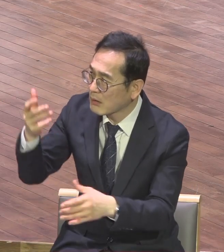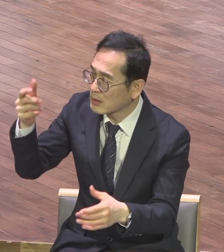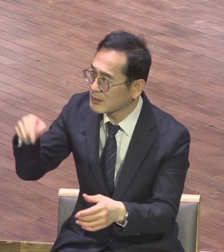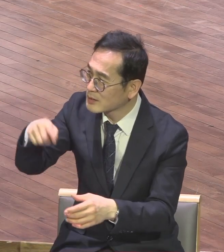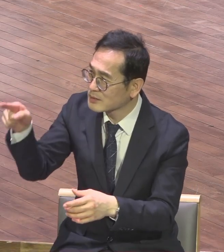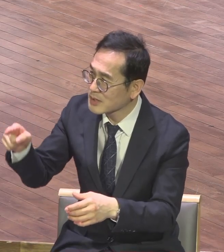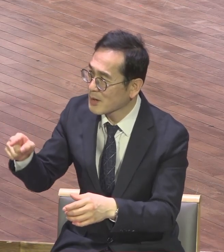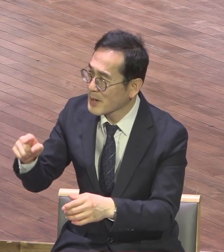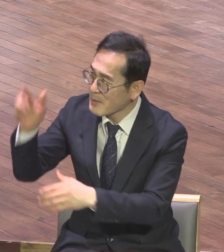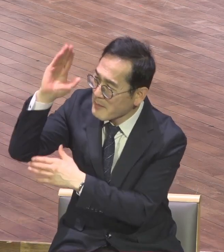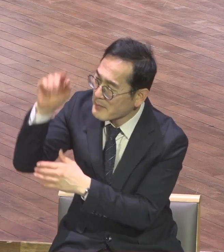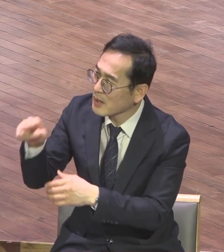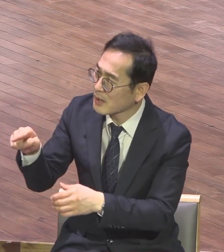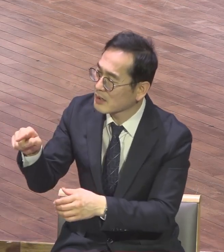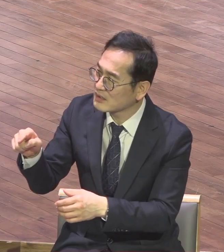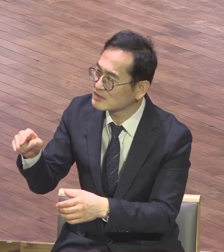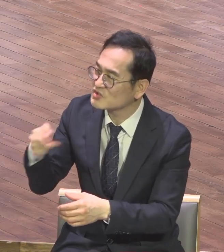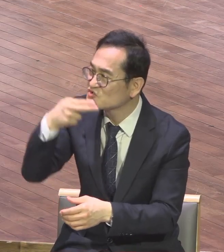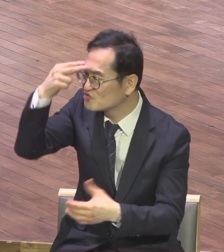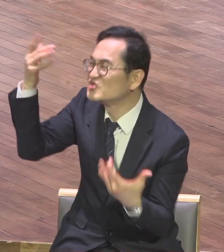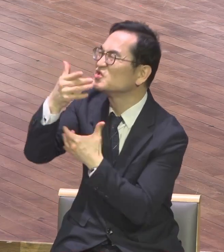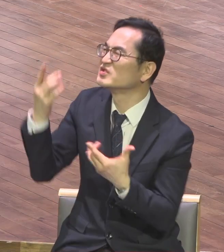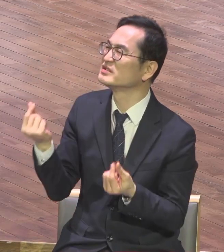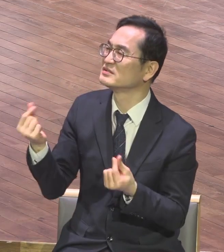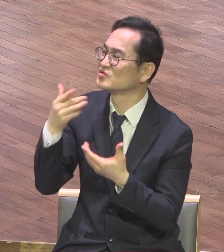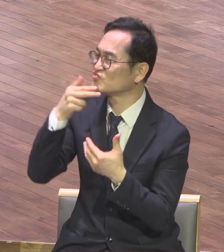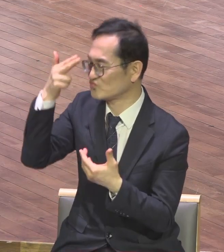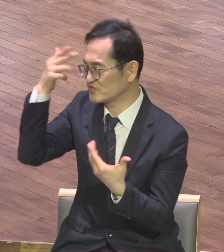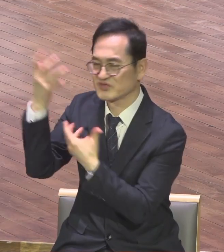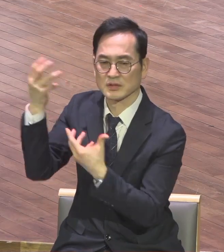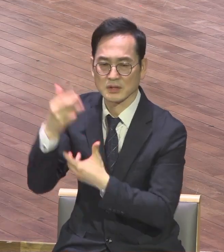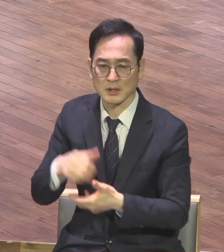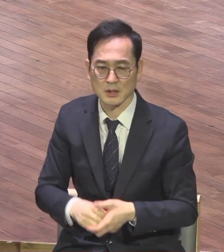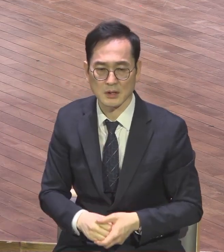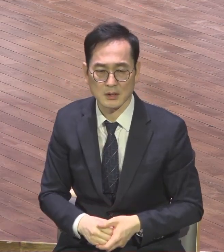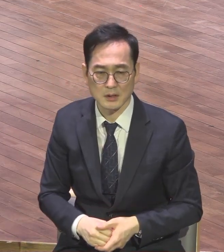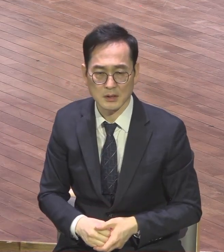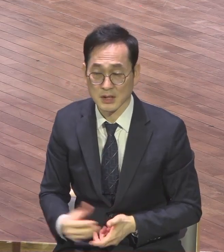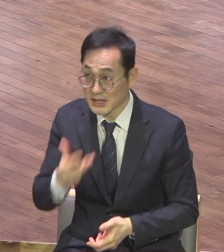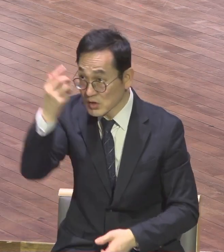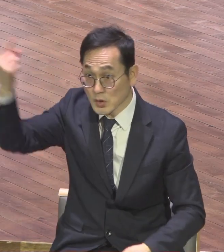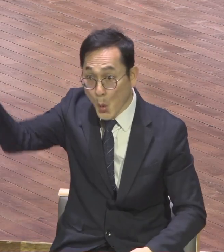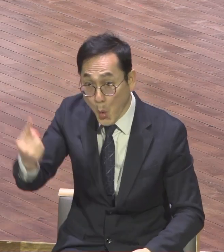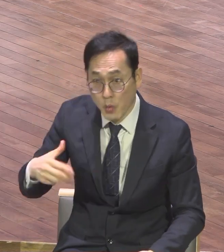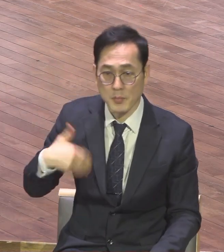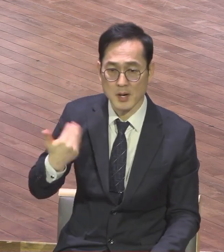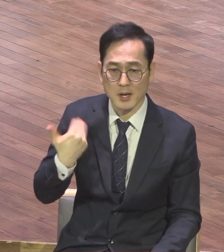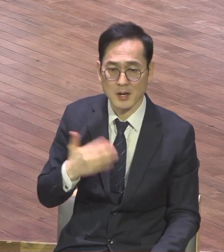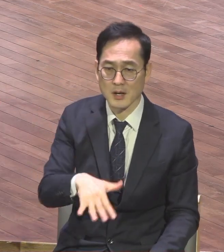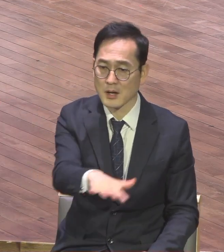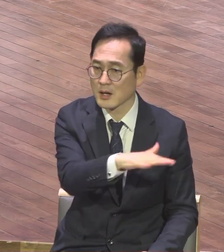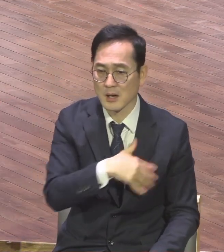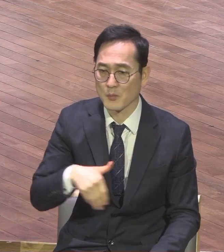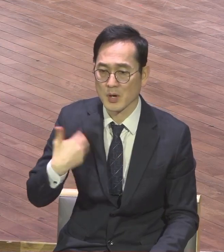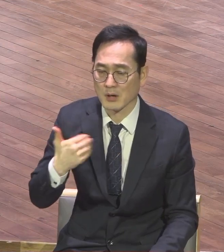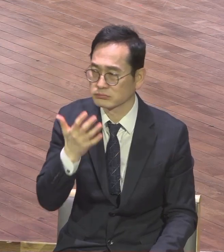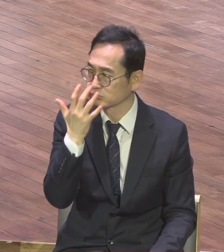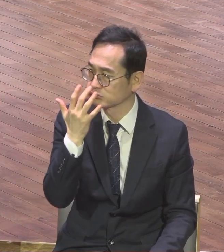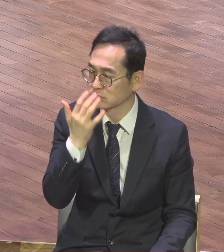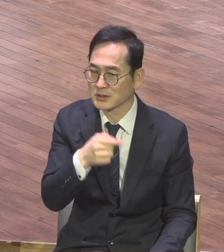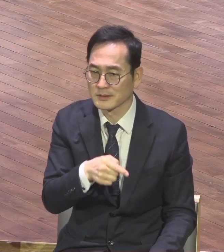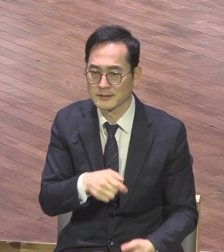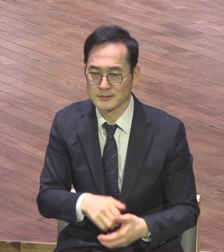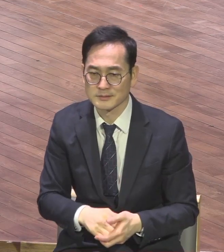성령의 오심으로 활짝 열린 새 시대에 대해서 전혀 감을 잡지 못하고 그래서